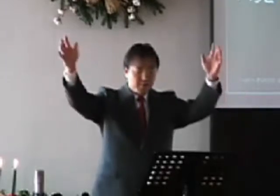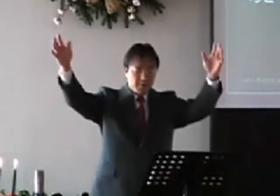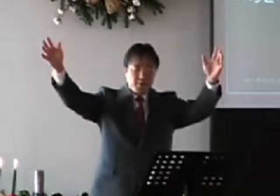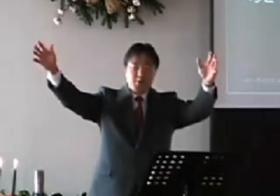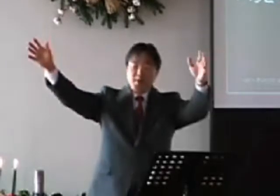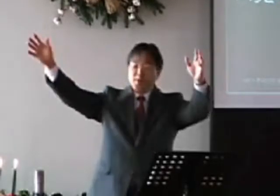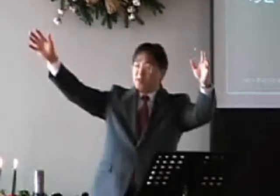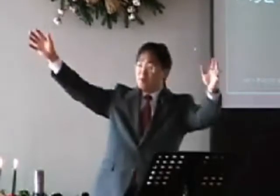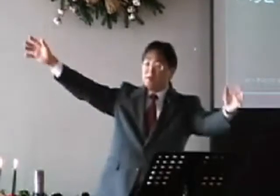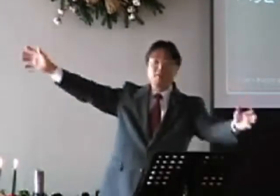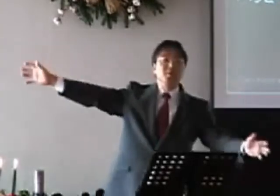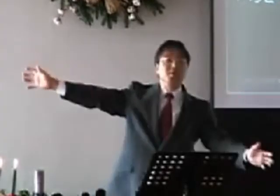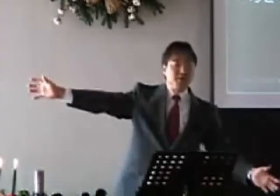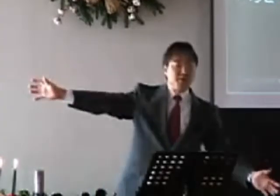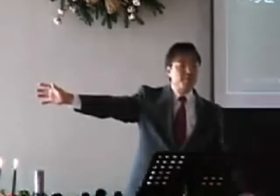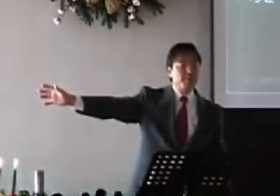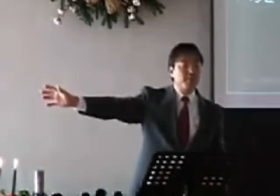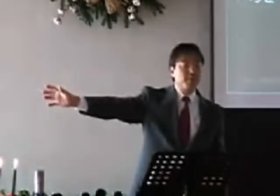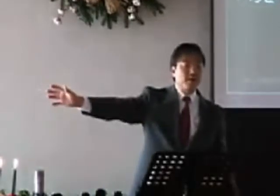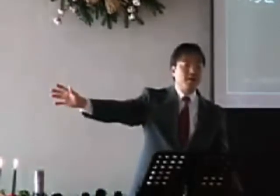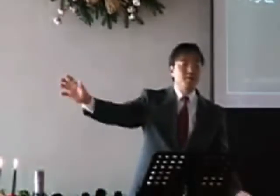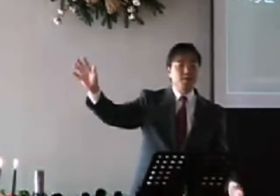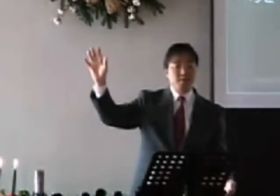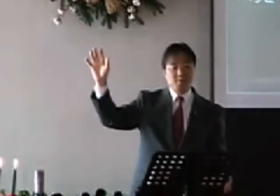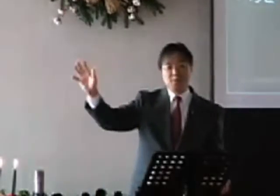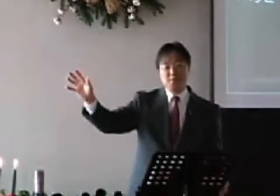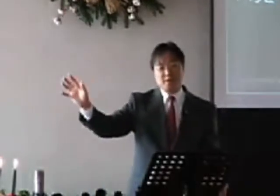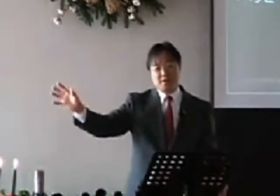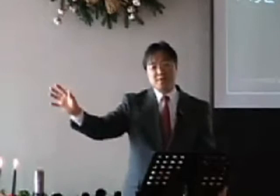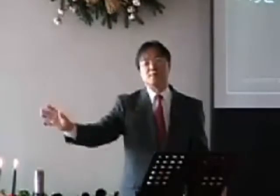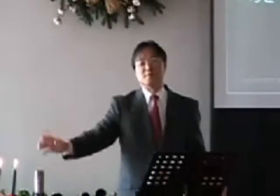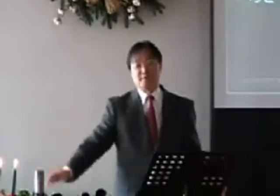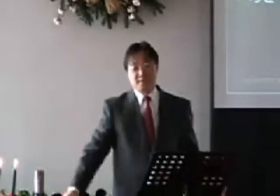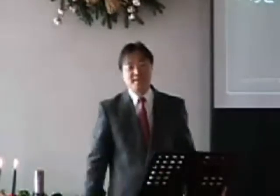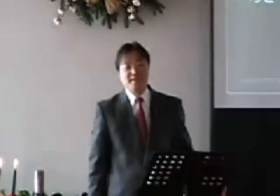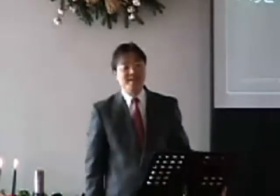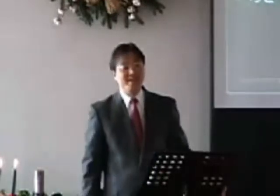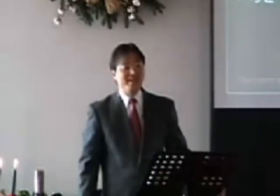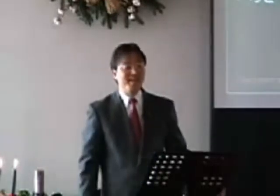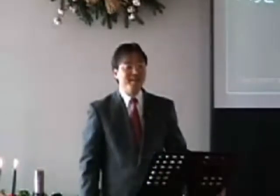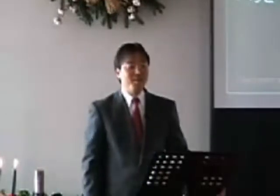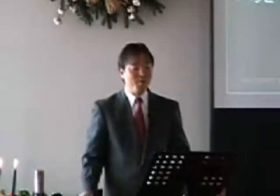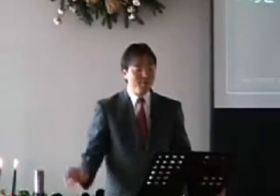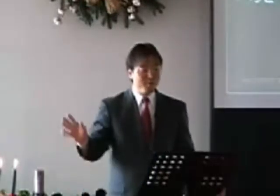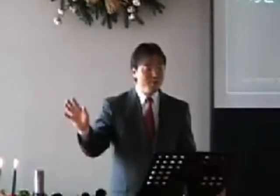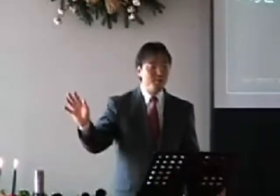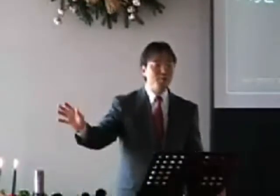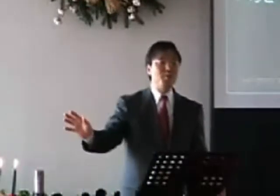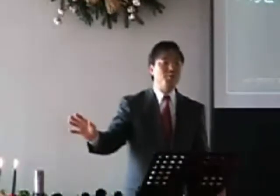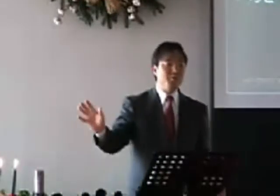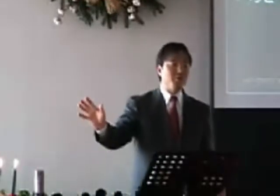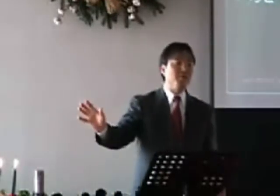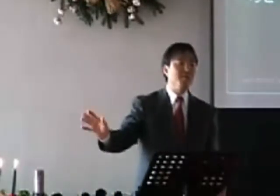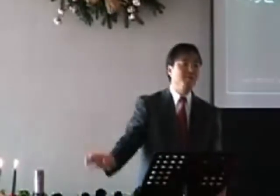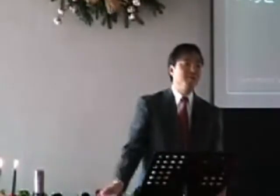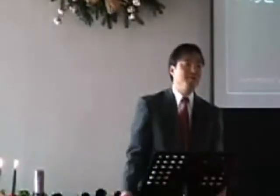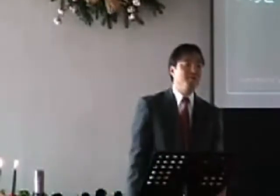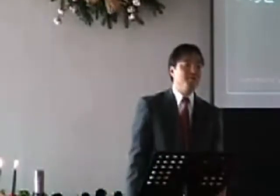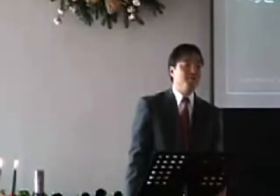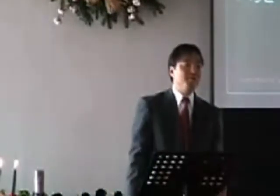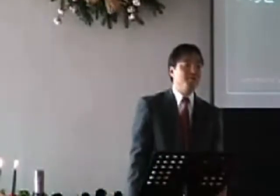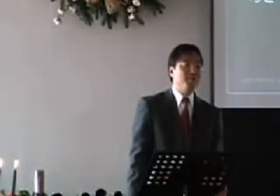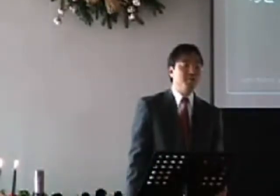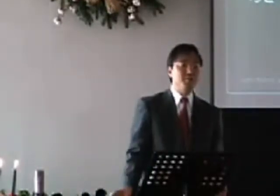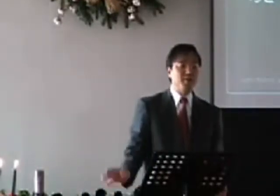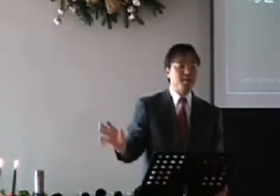は迷子になったんですよ。で忘れもしない、今は福屋デパート、広島駅の前に大きいのありますよ